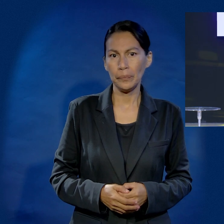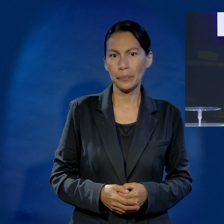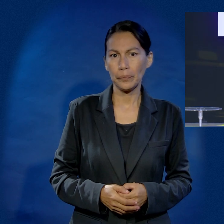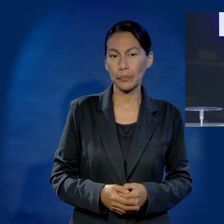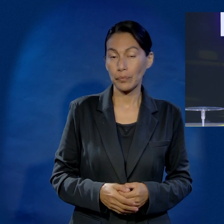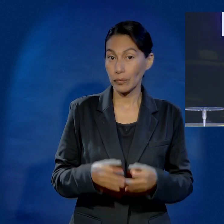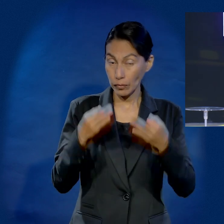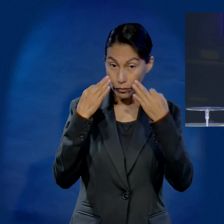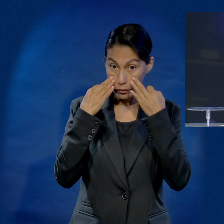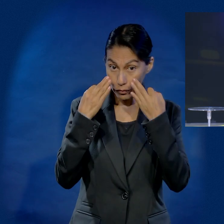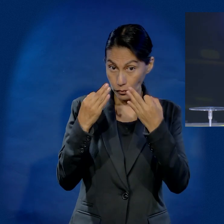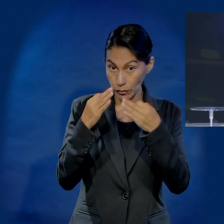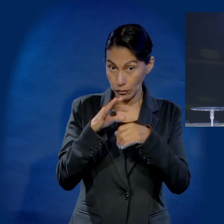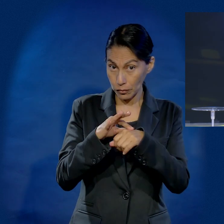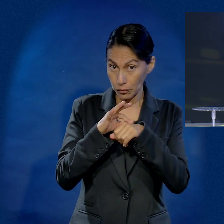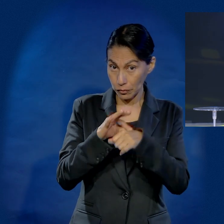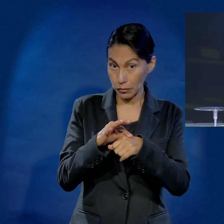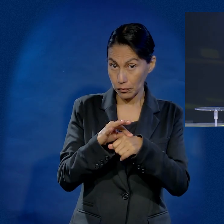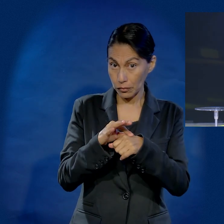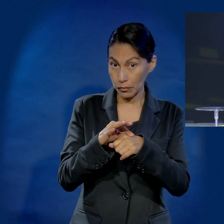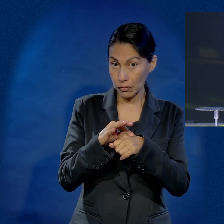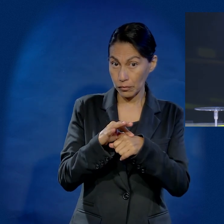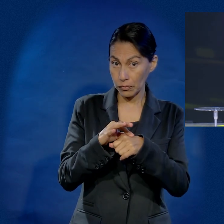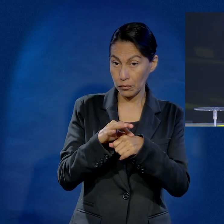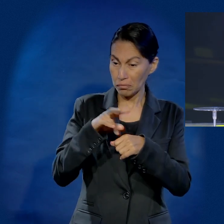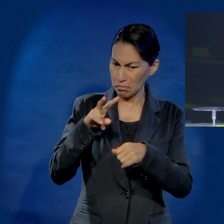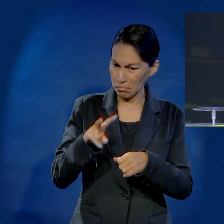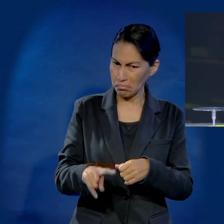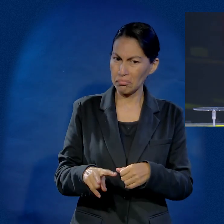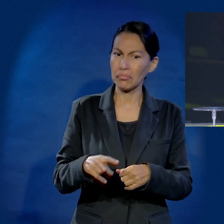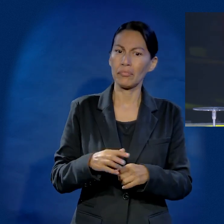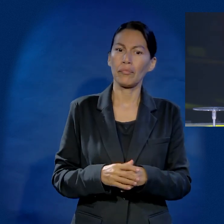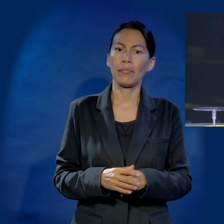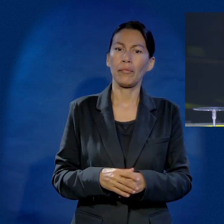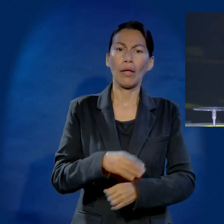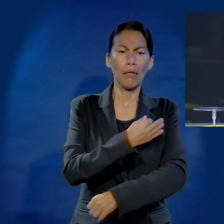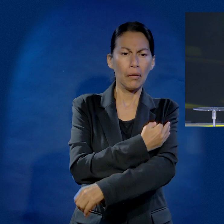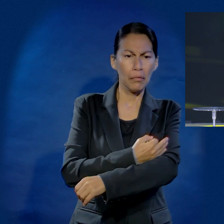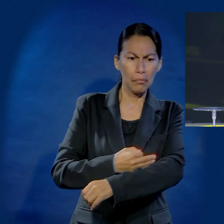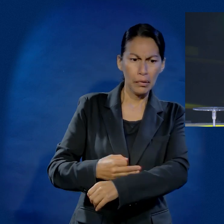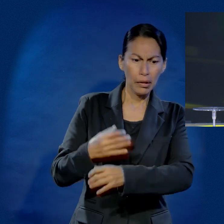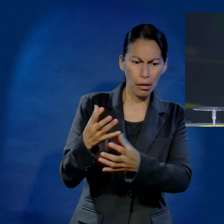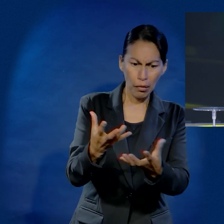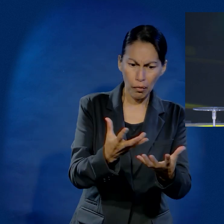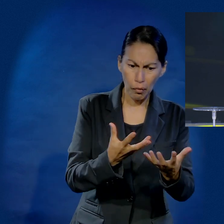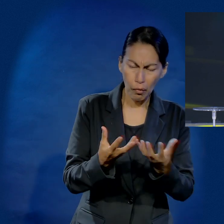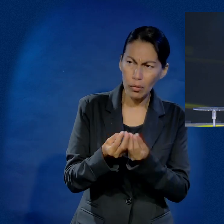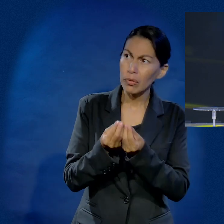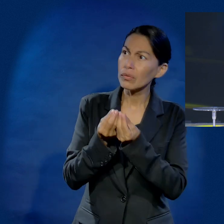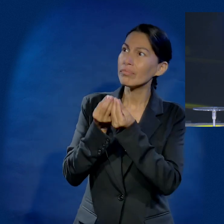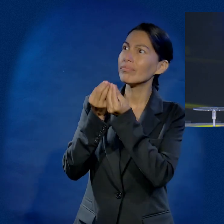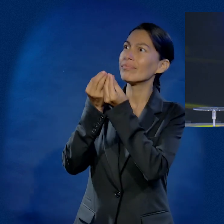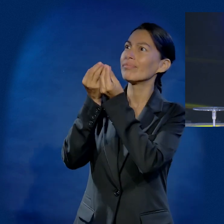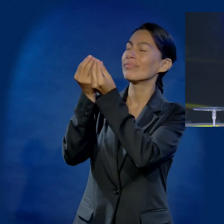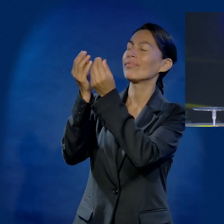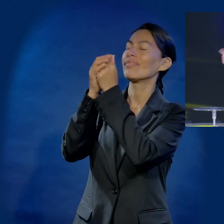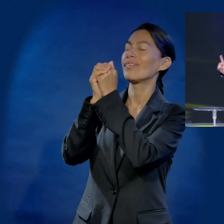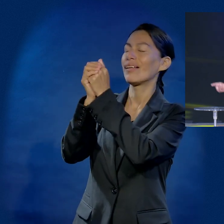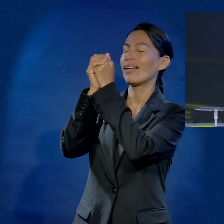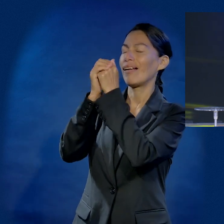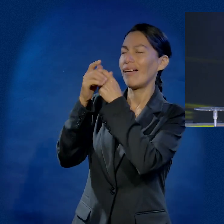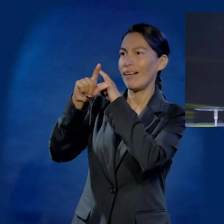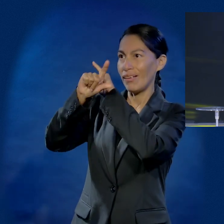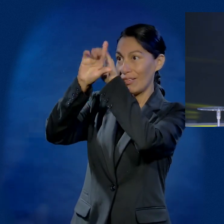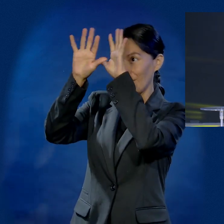que pueda dar un testimonio en favor de la verdad. Una familia que glorifique a Dios. Dile